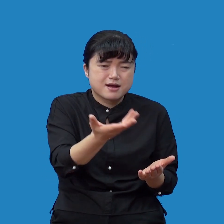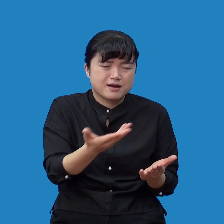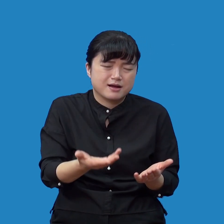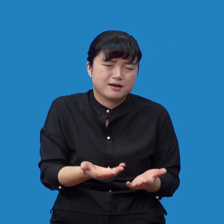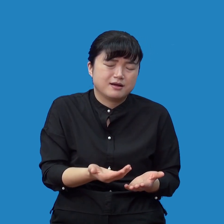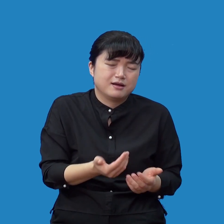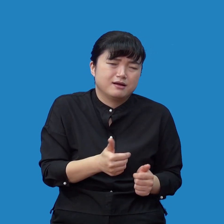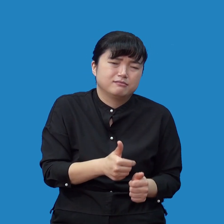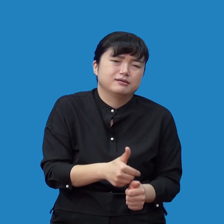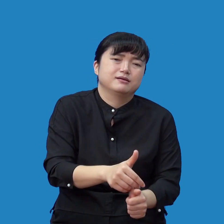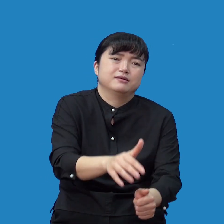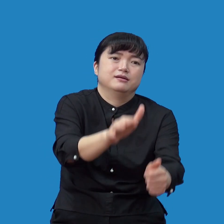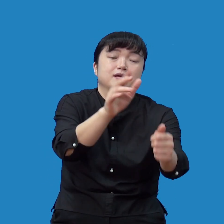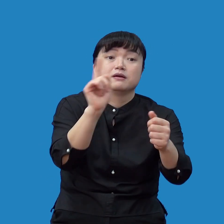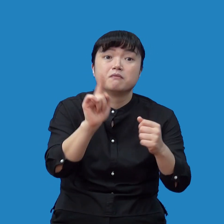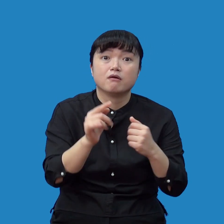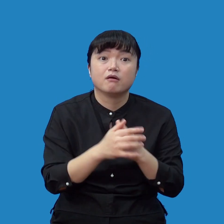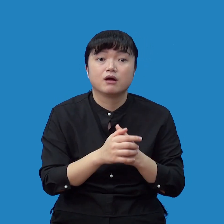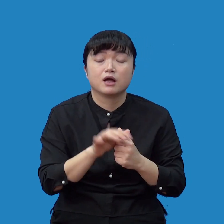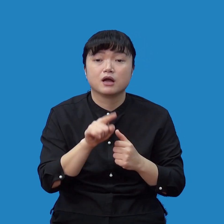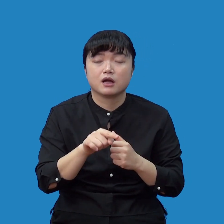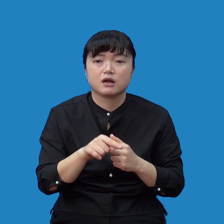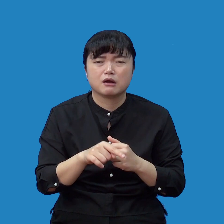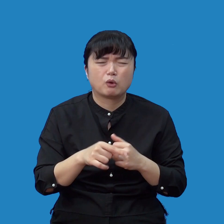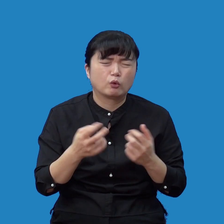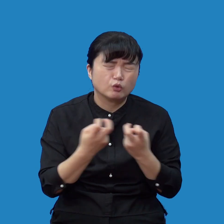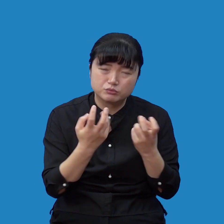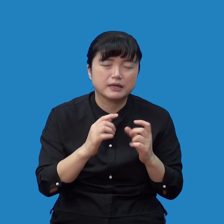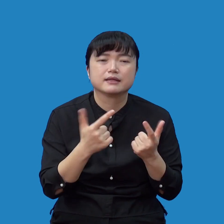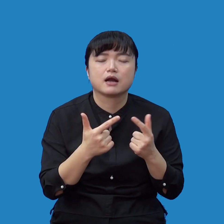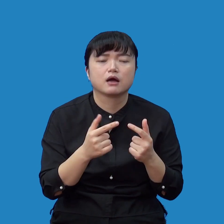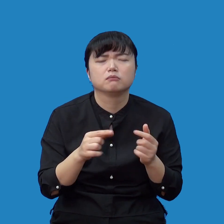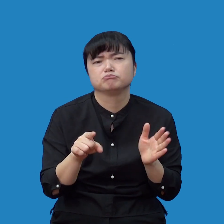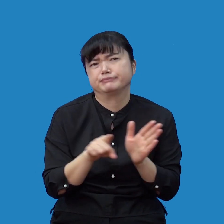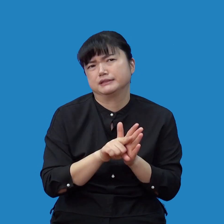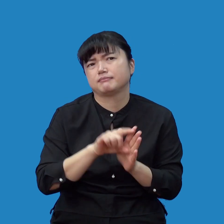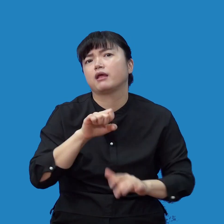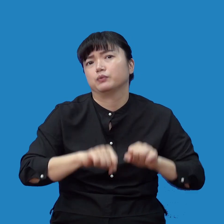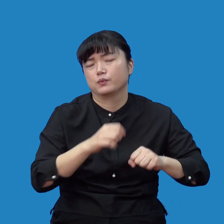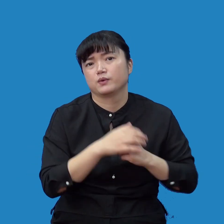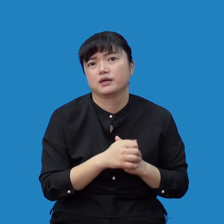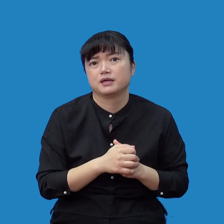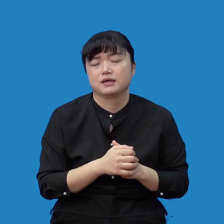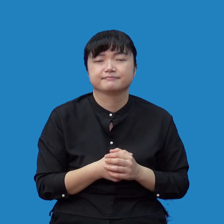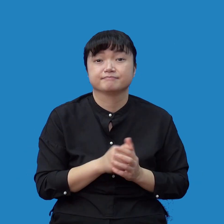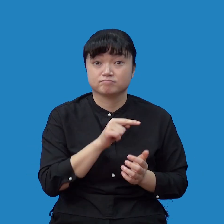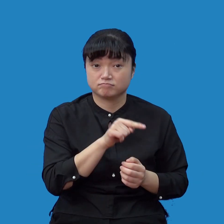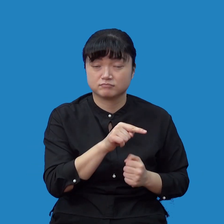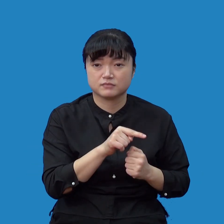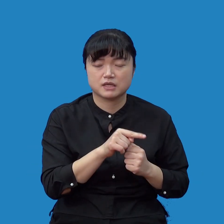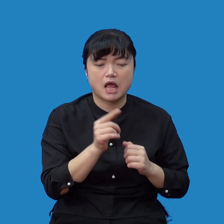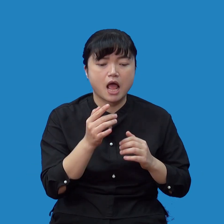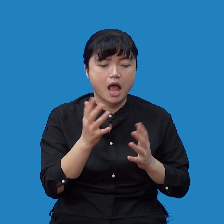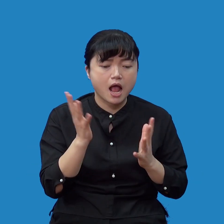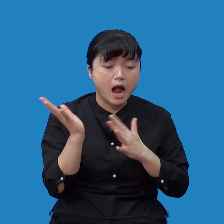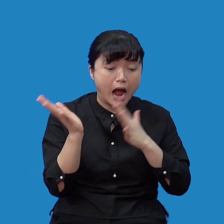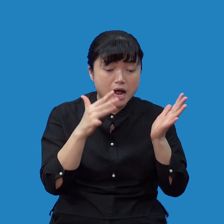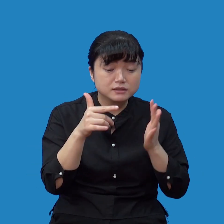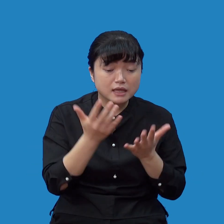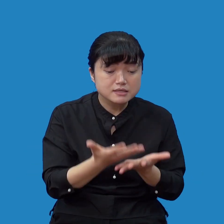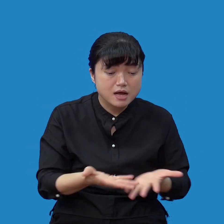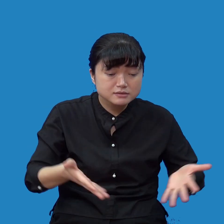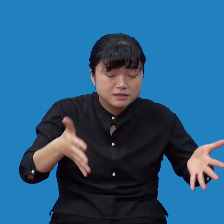행동 같지만 사실 대단한 믿음의 행동입니다. 여기에 이 갈대 상자, 모세를 담았던